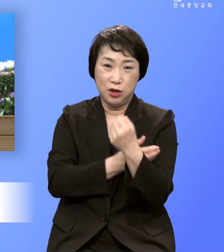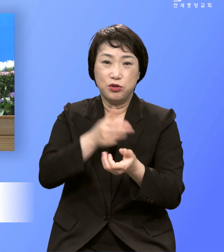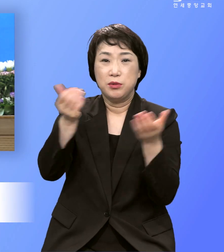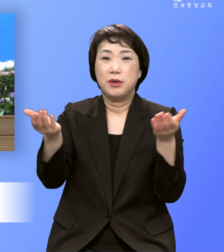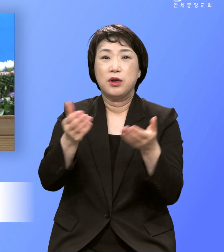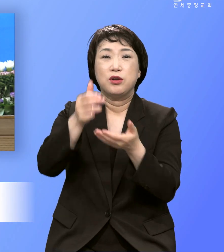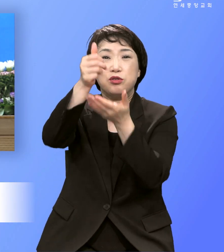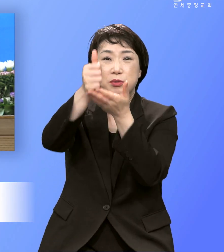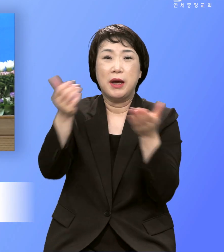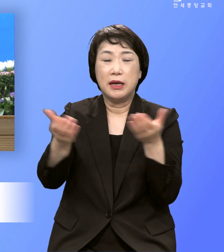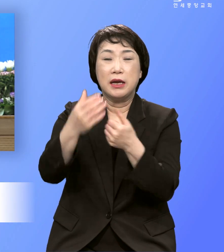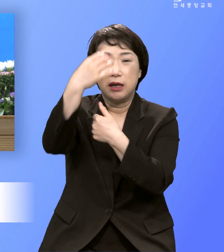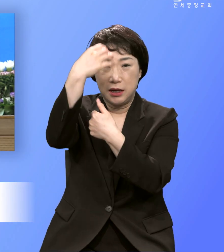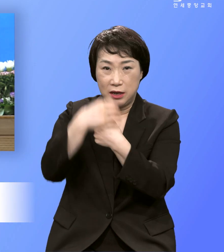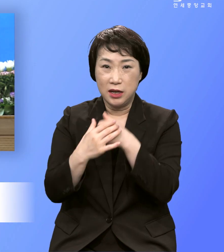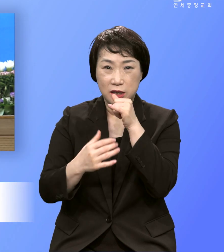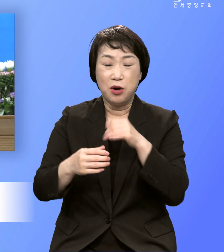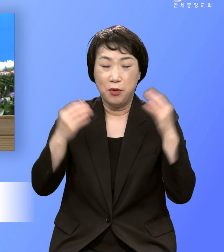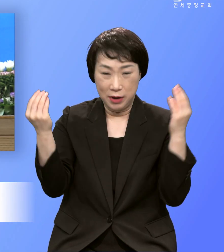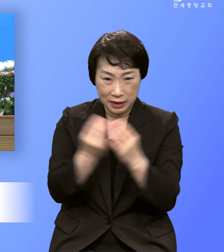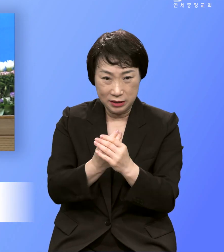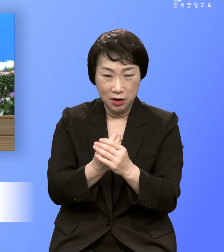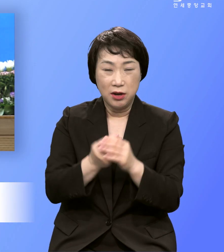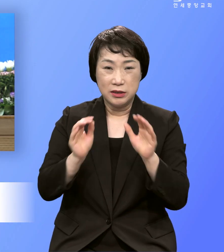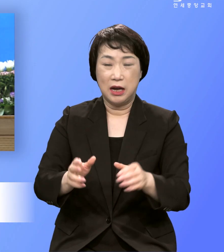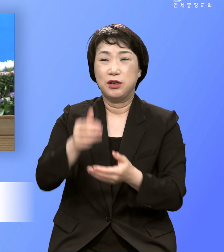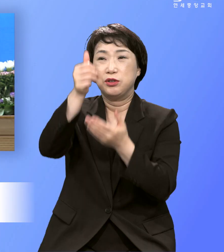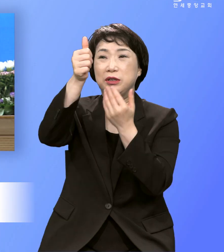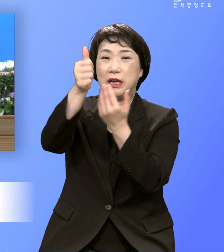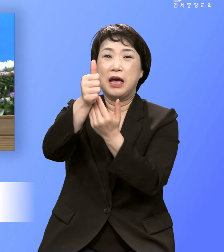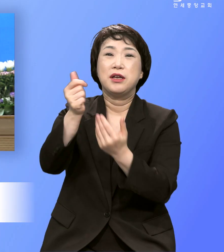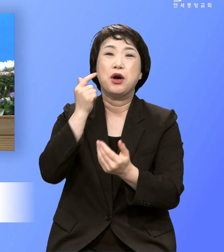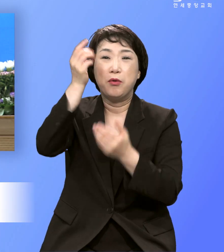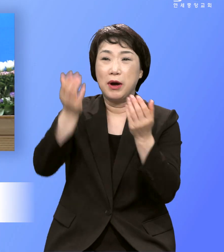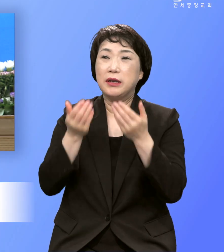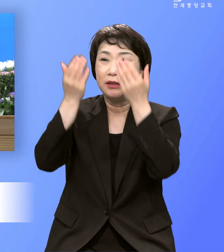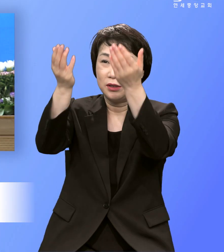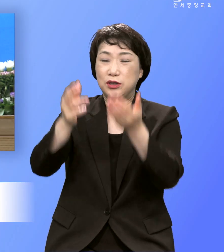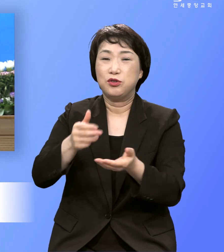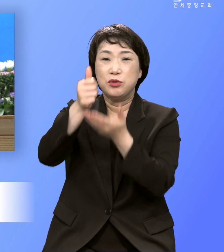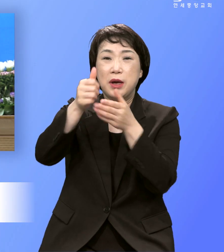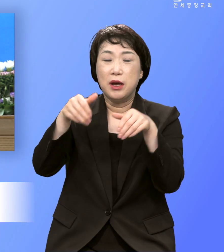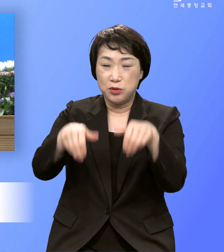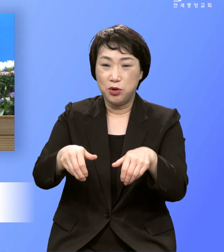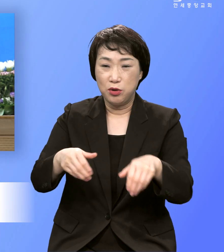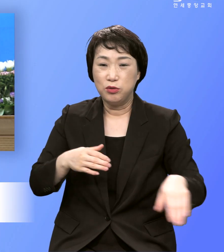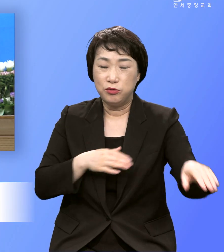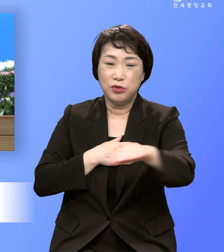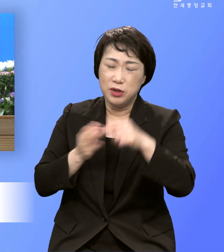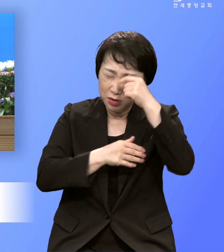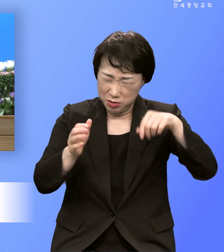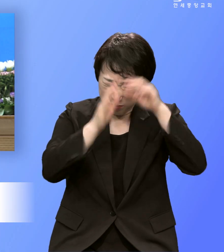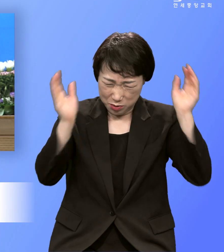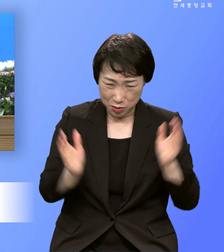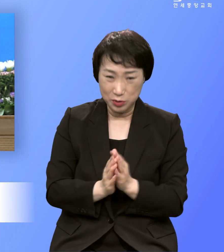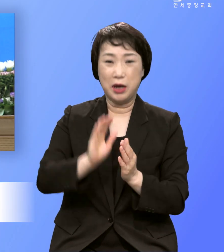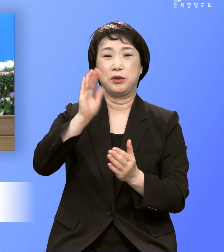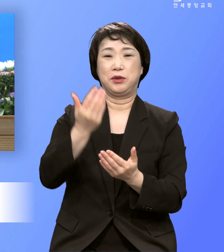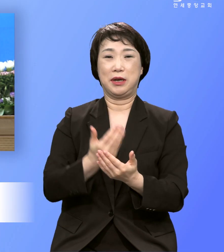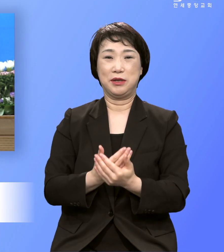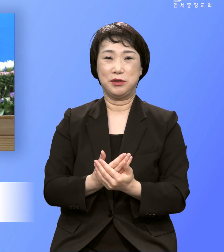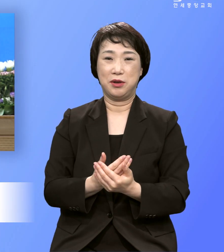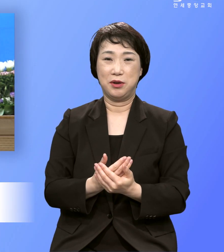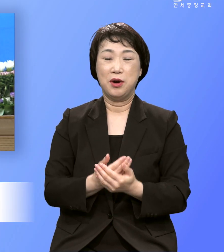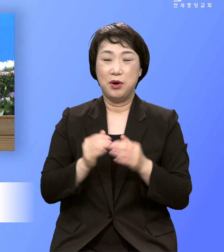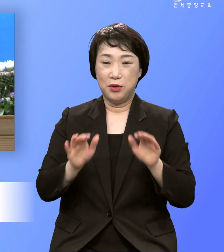사명을 감당하고 완수하여서 주님 앞에 영광 올려드리는 주의 사자와 우리 모든 연세 가지고 되도록 일하여